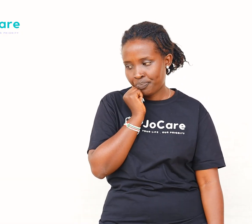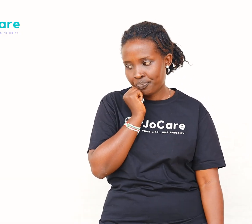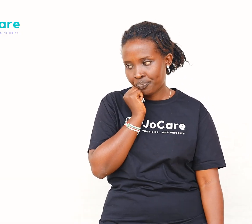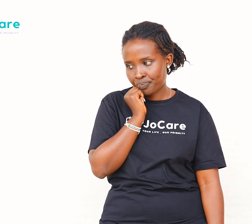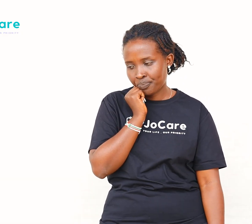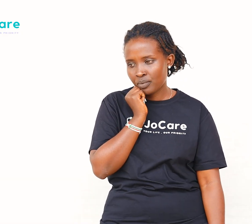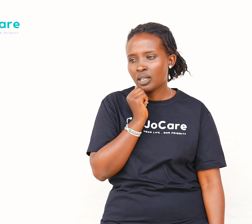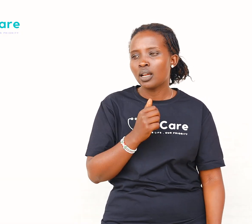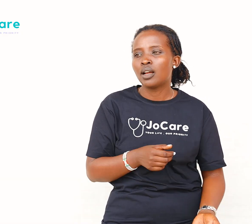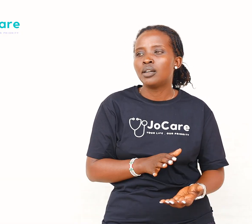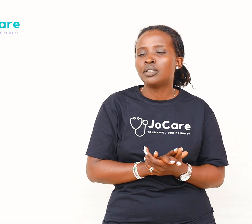ubwo